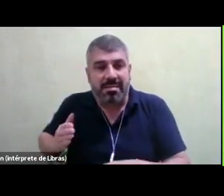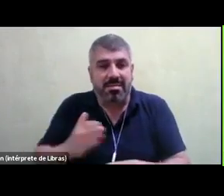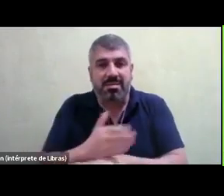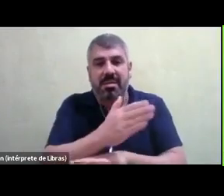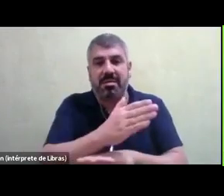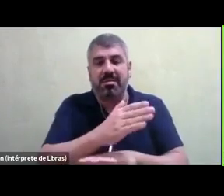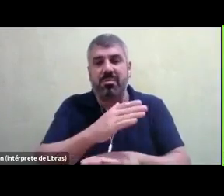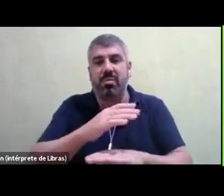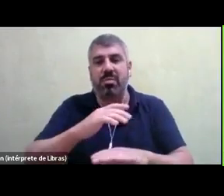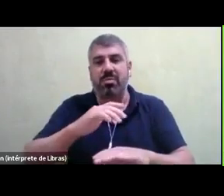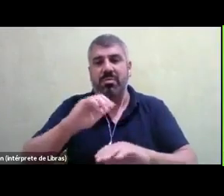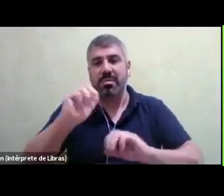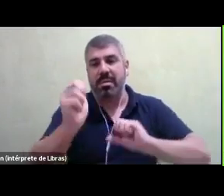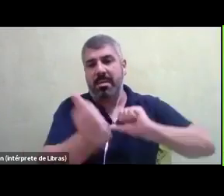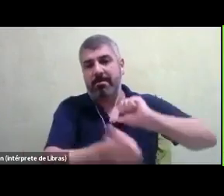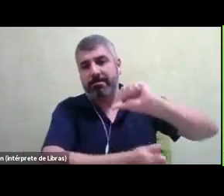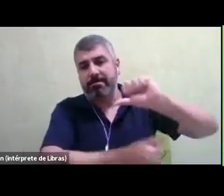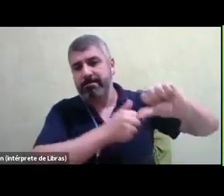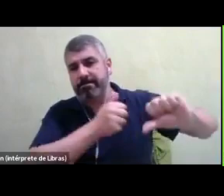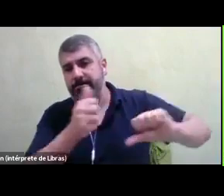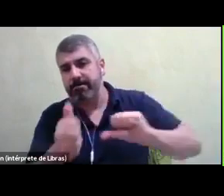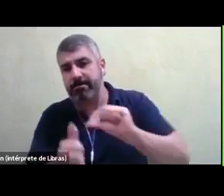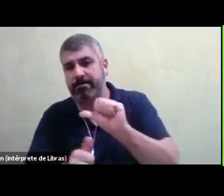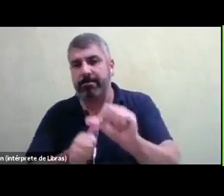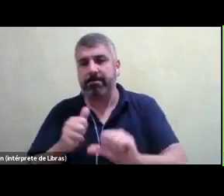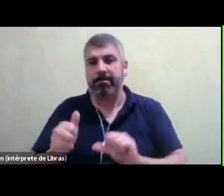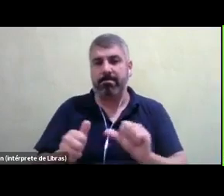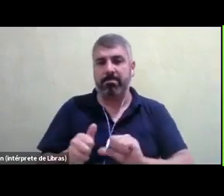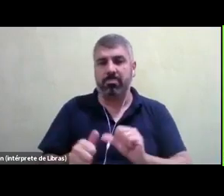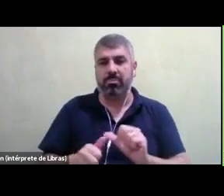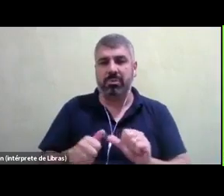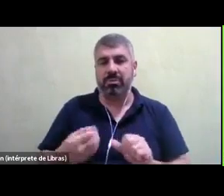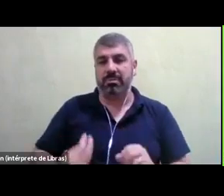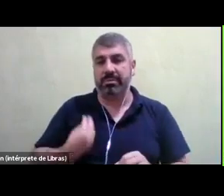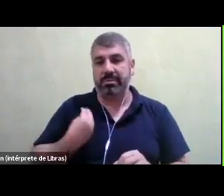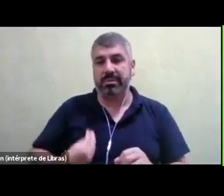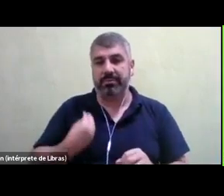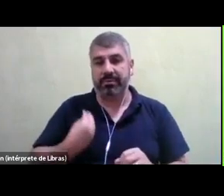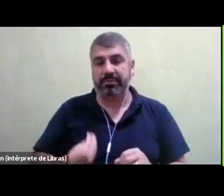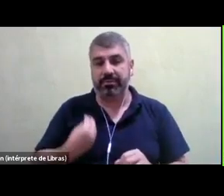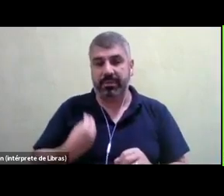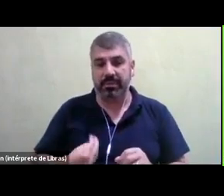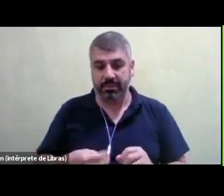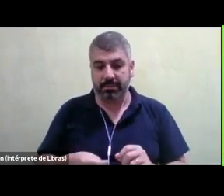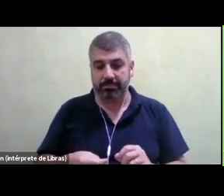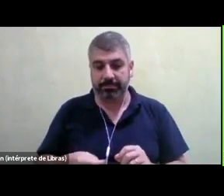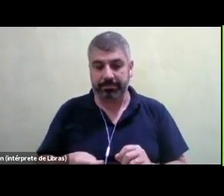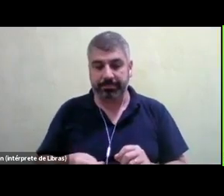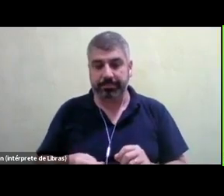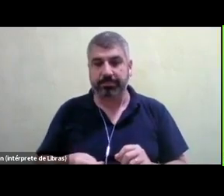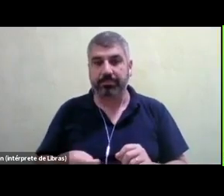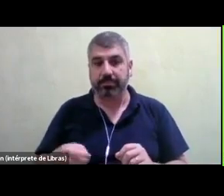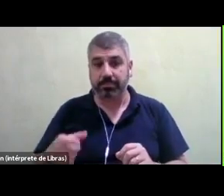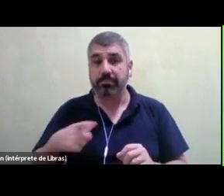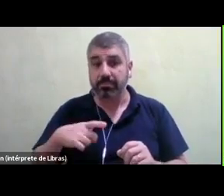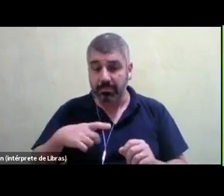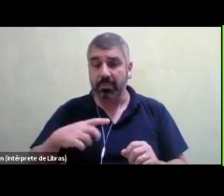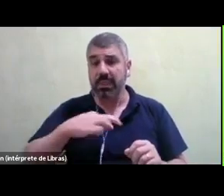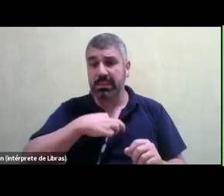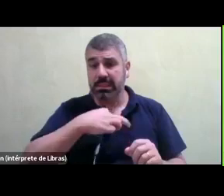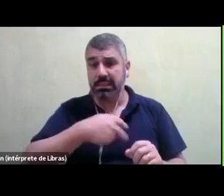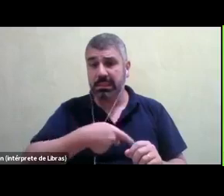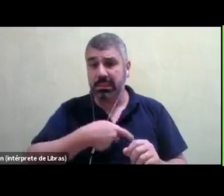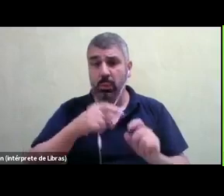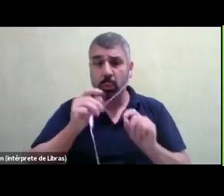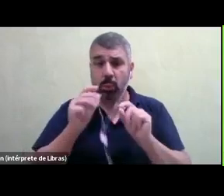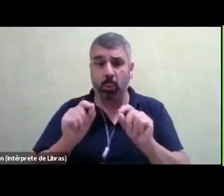trânsito entre o país também as suas próprias vivências, né, de próprios sentidos, né, em